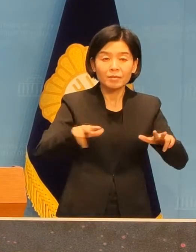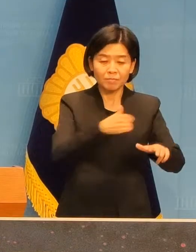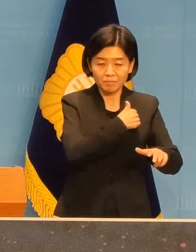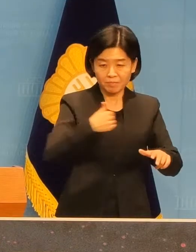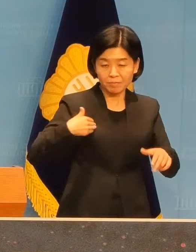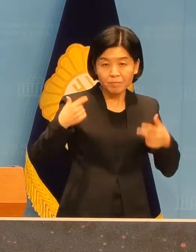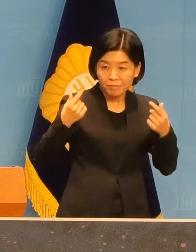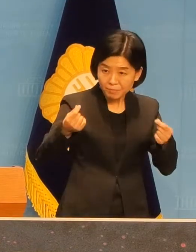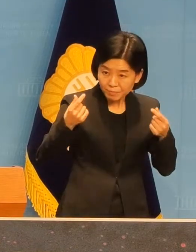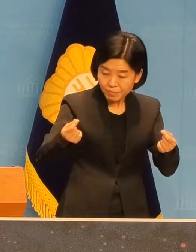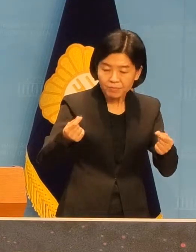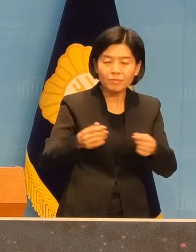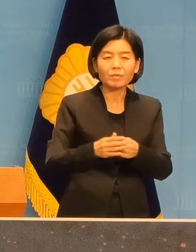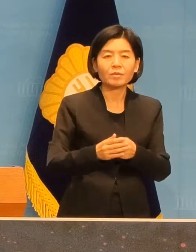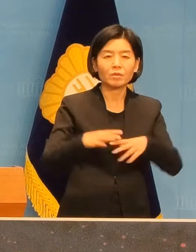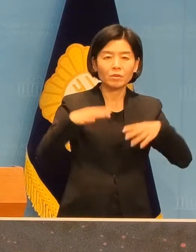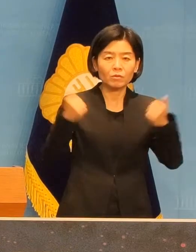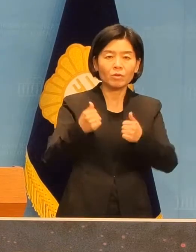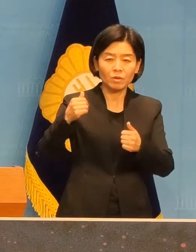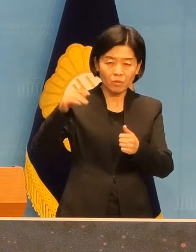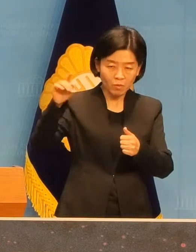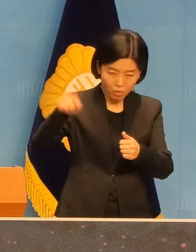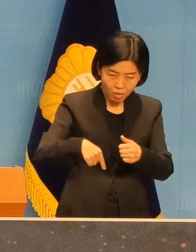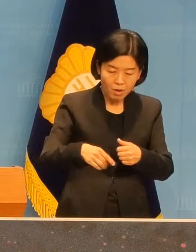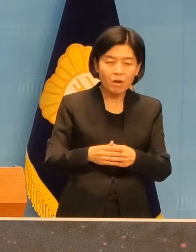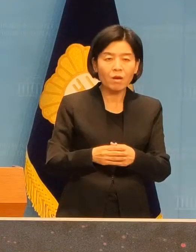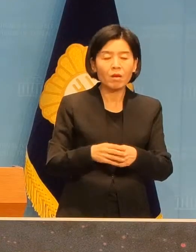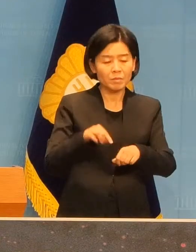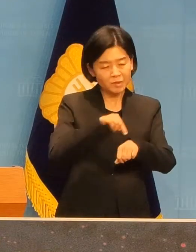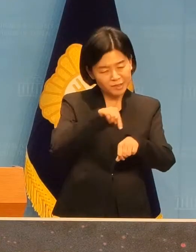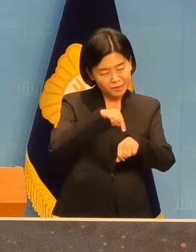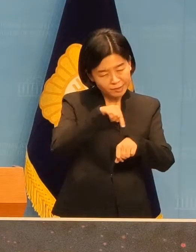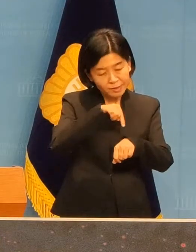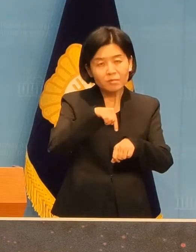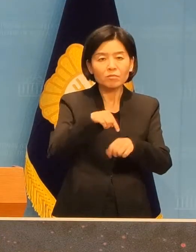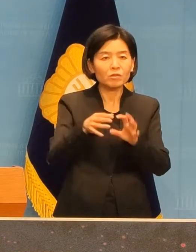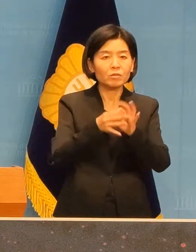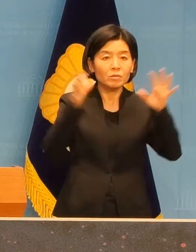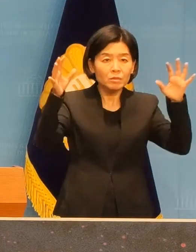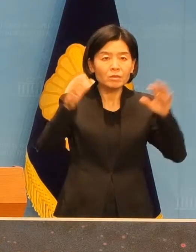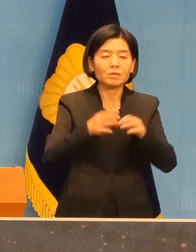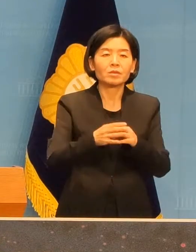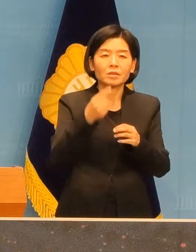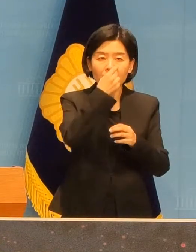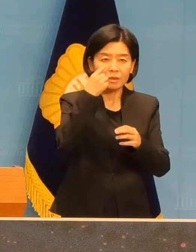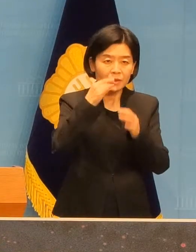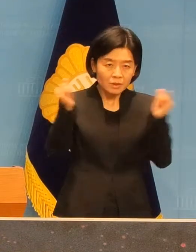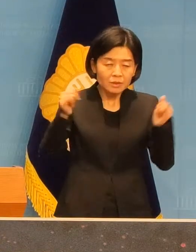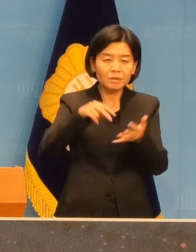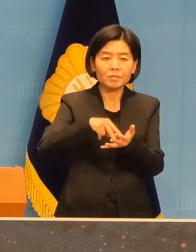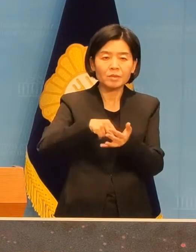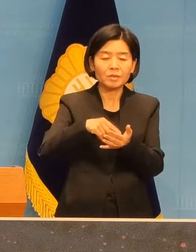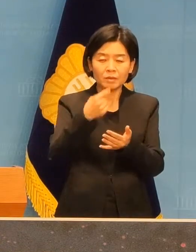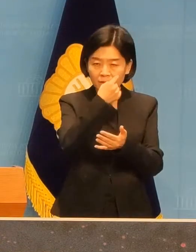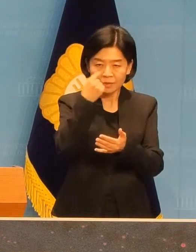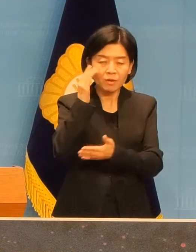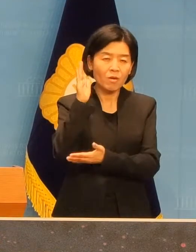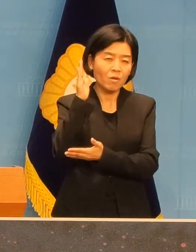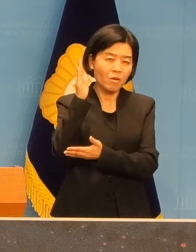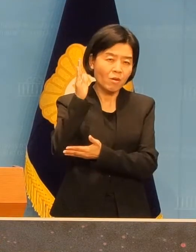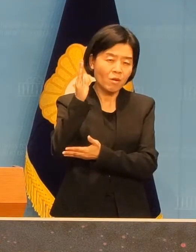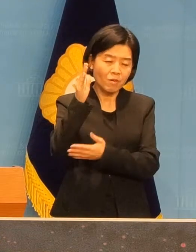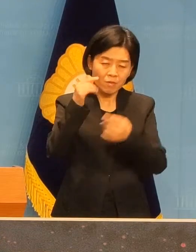당당하다면 당연히 국회에 나와서 몇 시간이든 증인으로서 증언해야 될 것이라는 점을